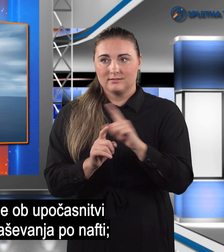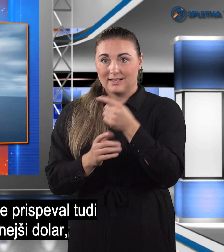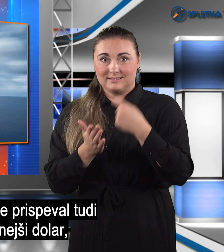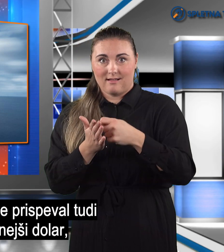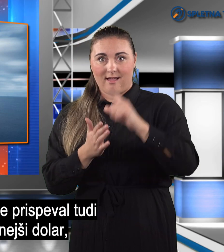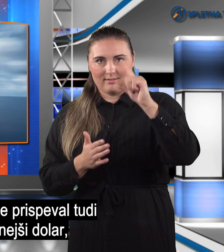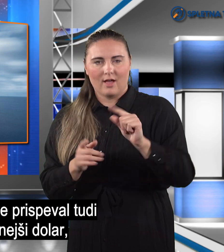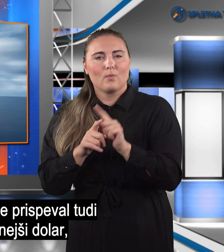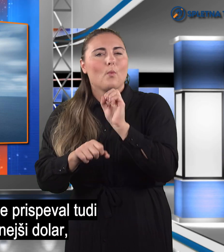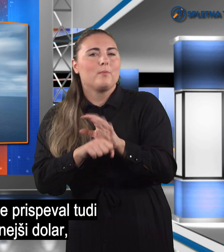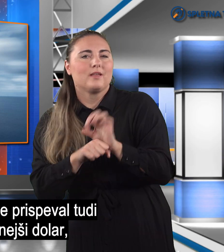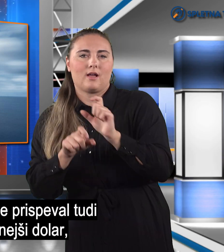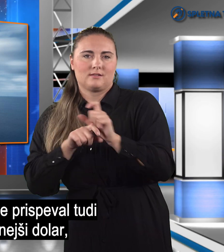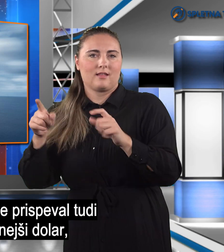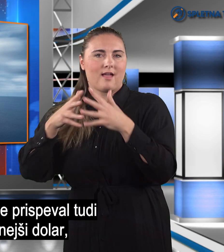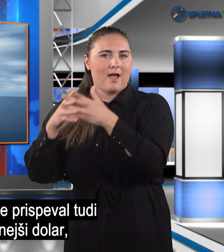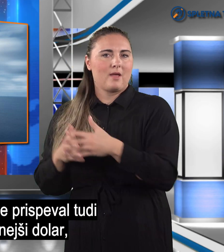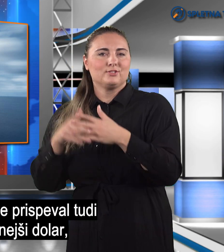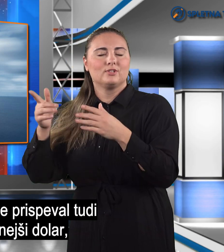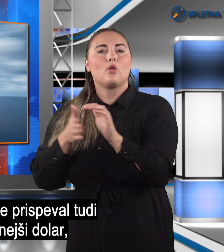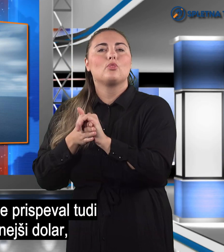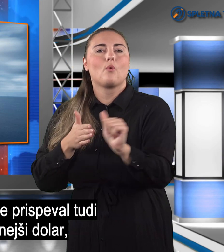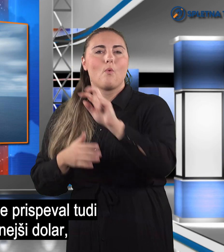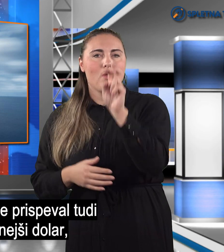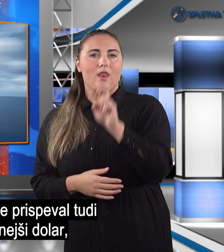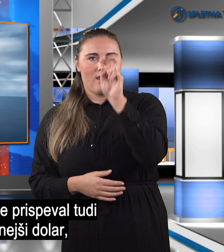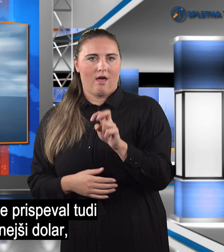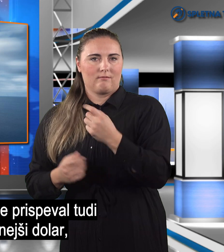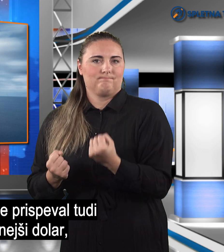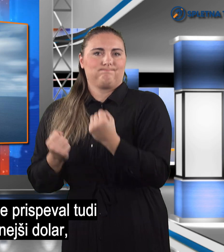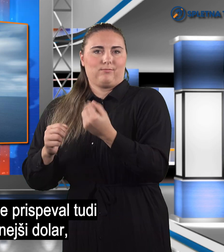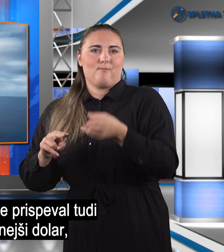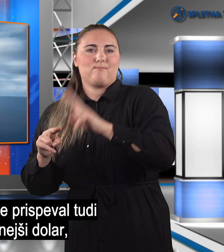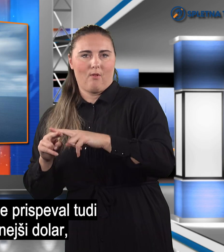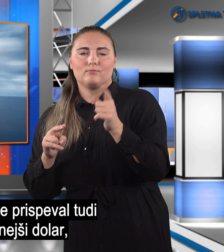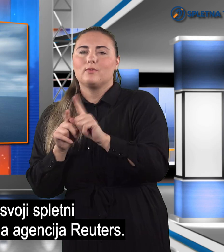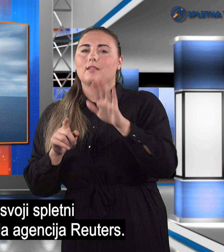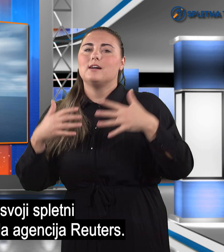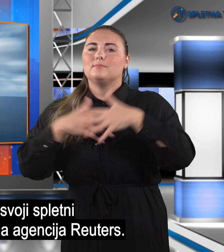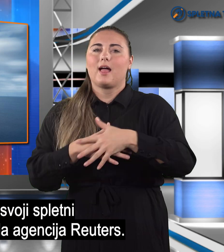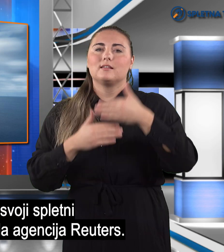K padcu je prispeval tudi močnejši dolar, je na svoji spletni strani poročala agencija Reuters.